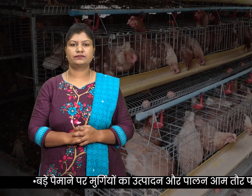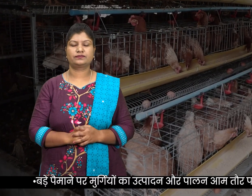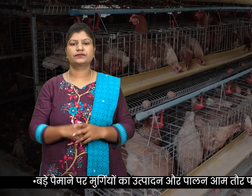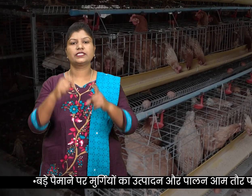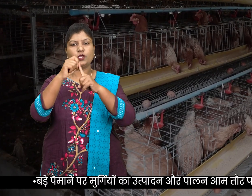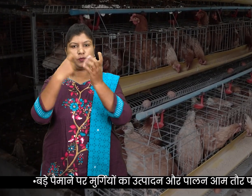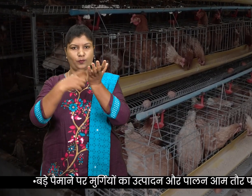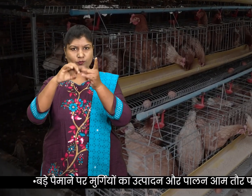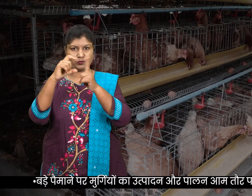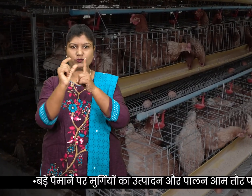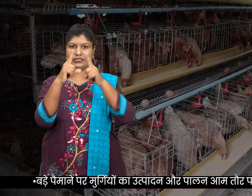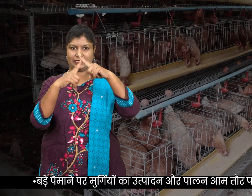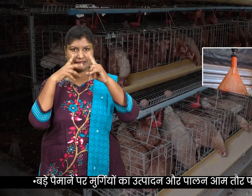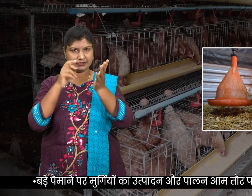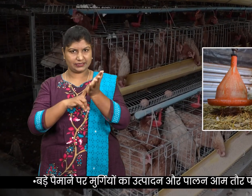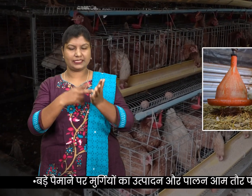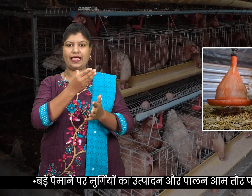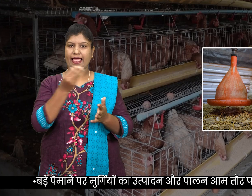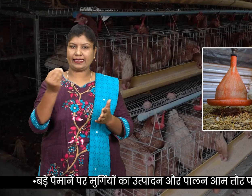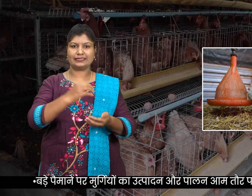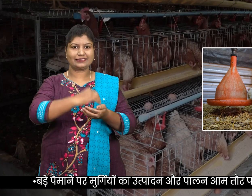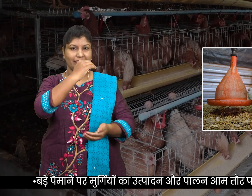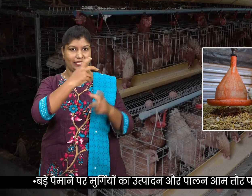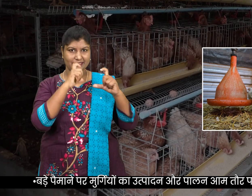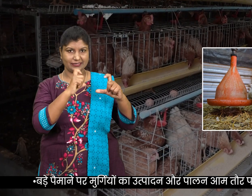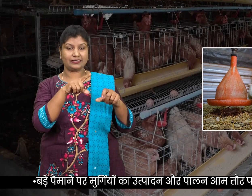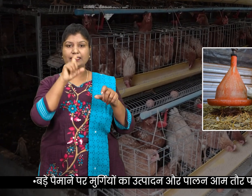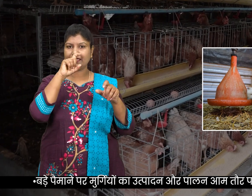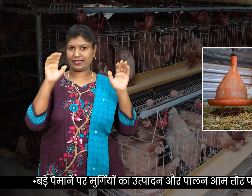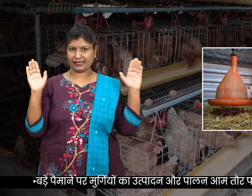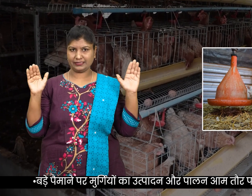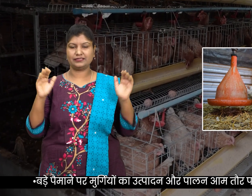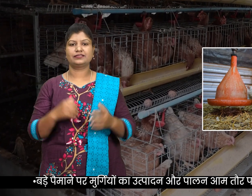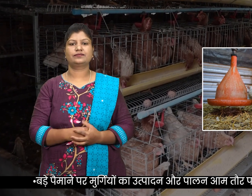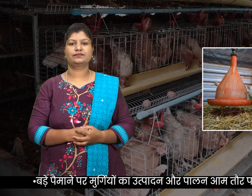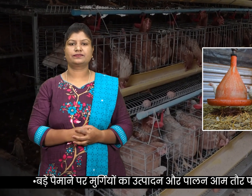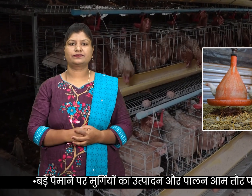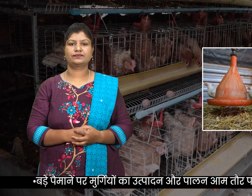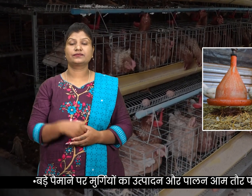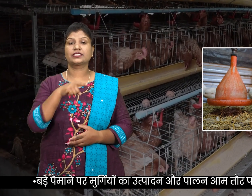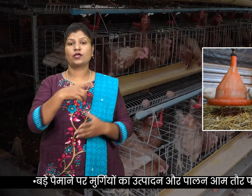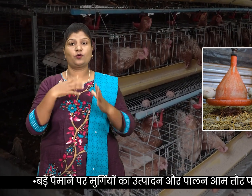बड़े पैमाने पर मुर्गियों का उत्पादन और पालन आमतौर पर पोल्ट्री कहा जाता